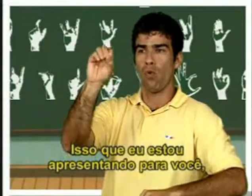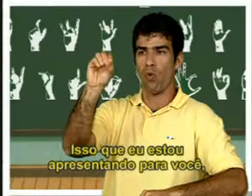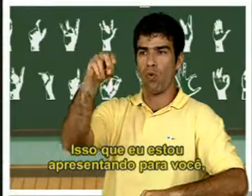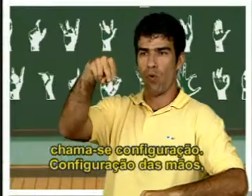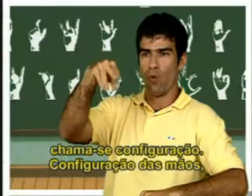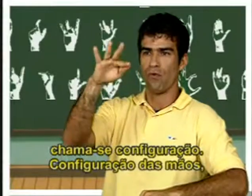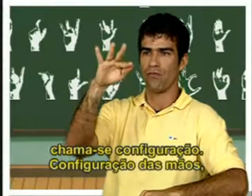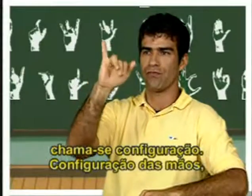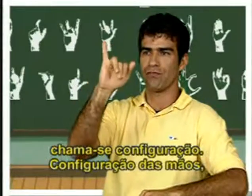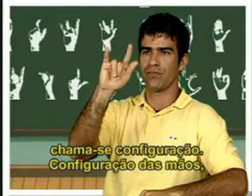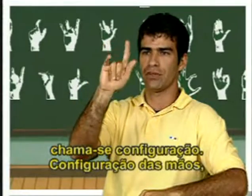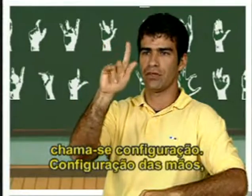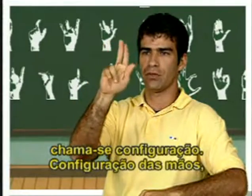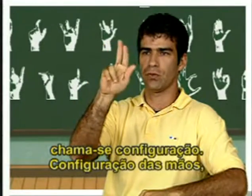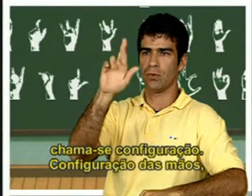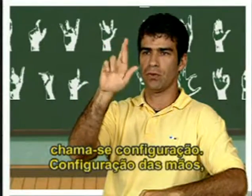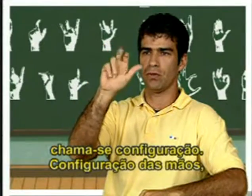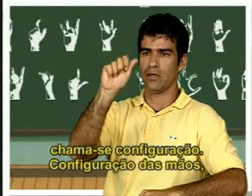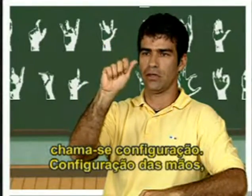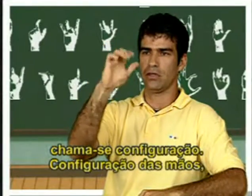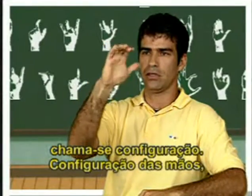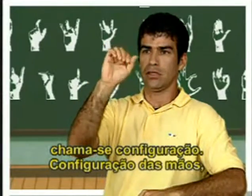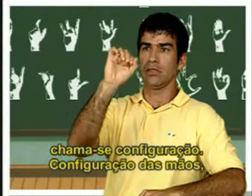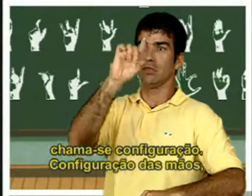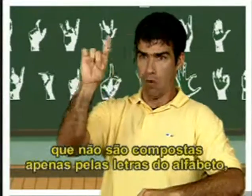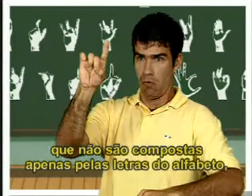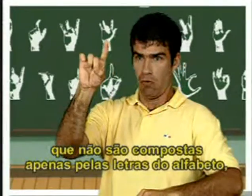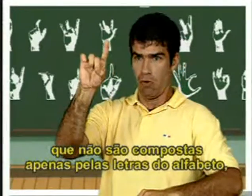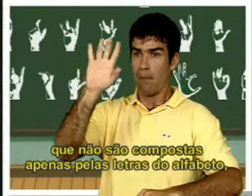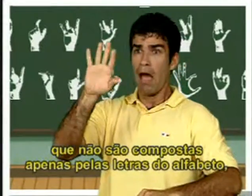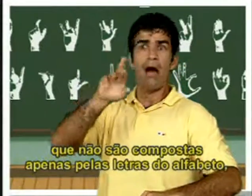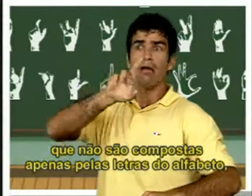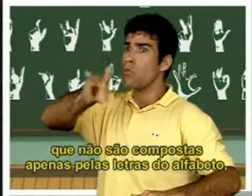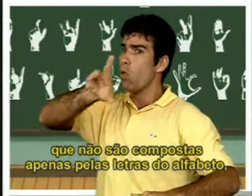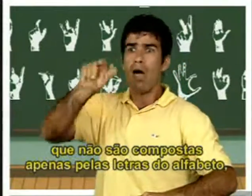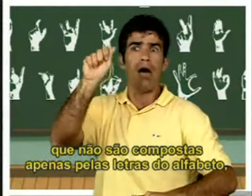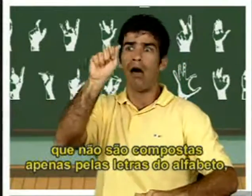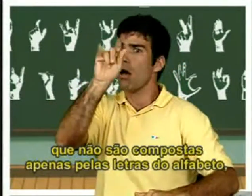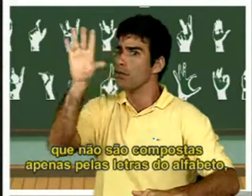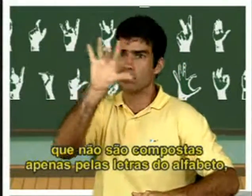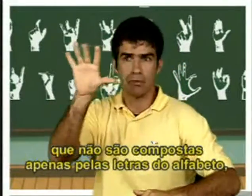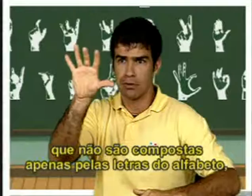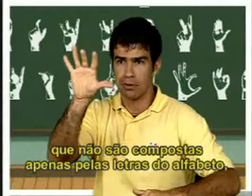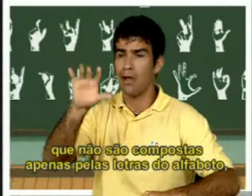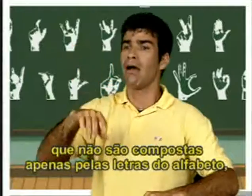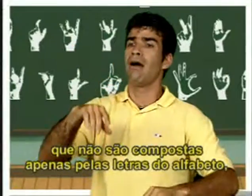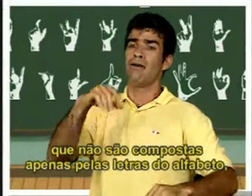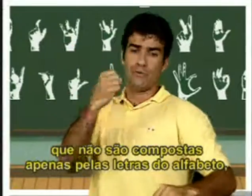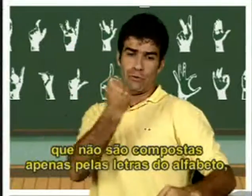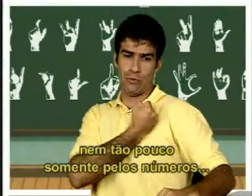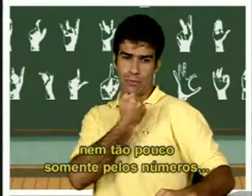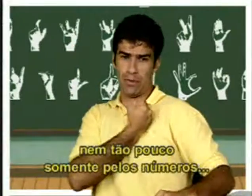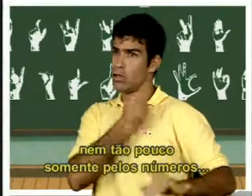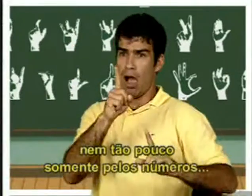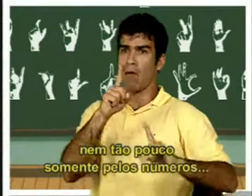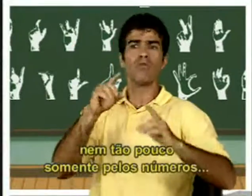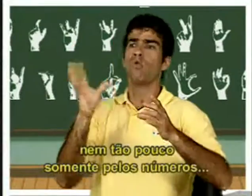você chama-se configuração, configuração das mãos, que não são compostas apenas pelas letras do alfabeto, nem